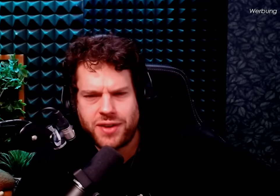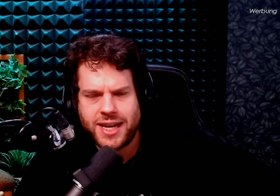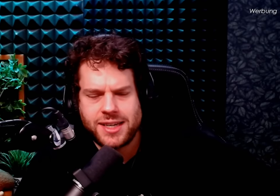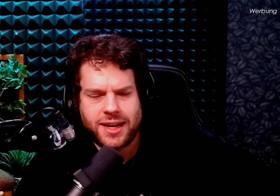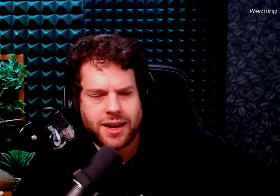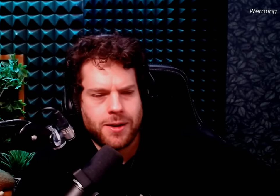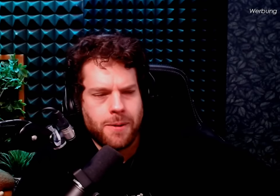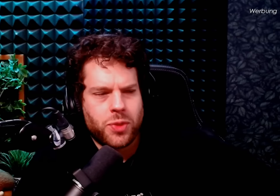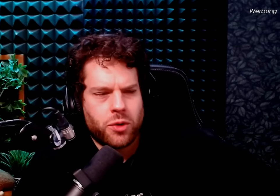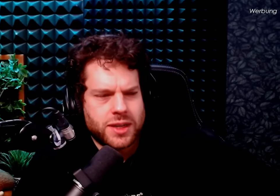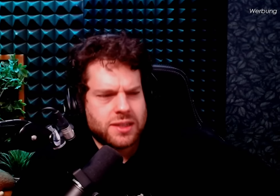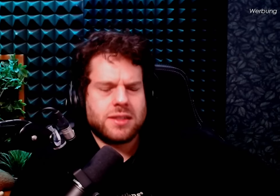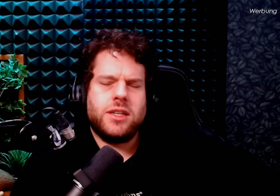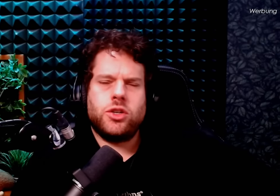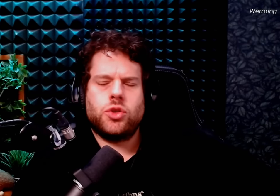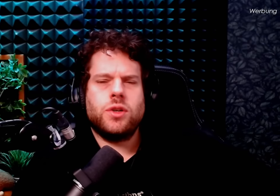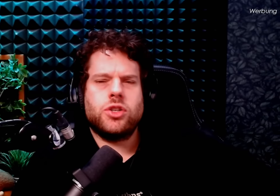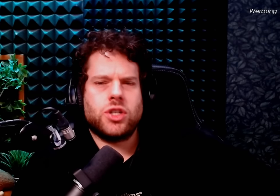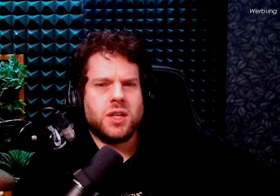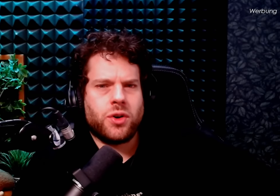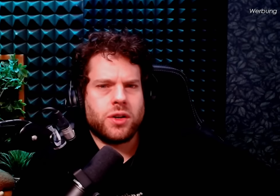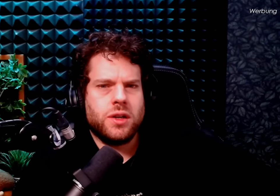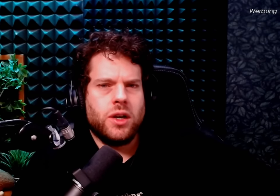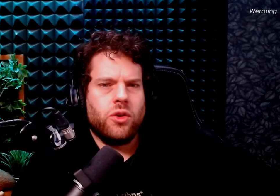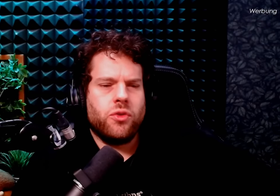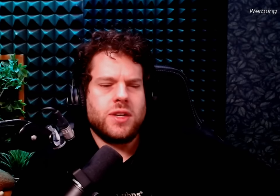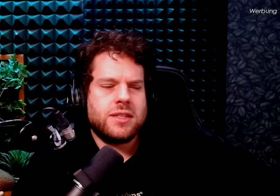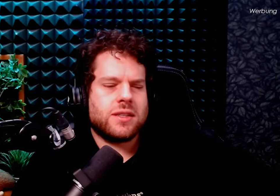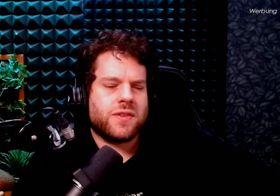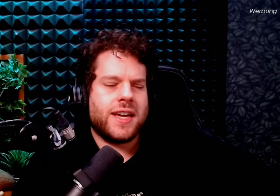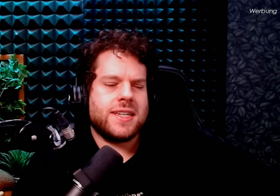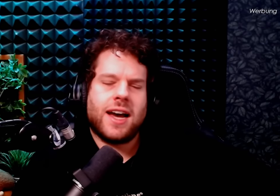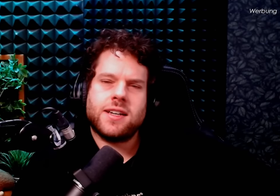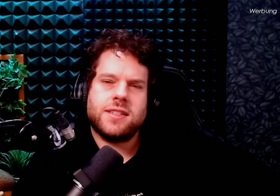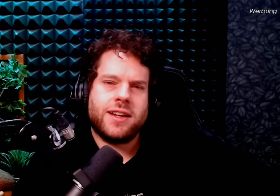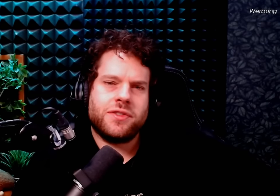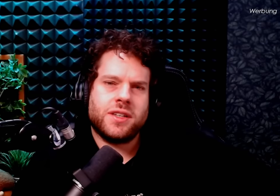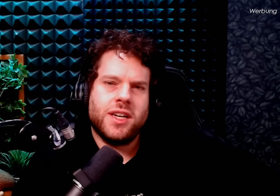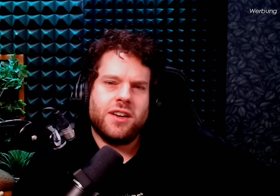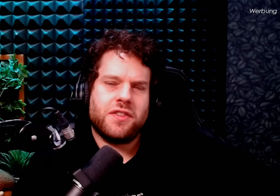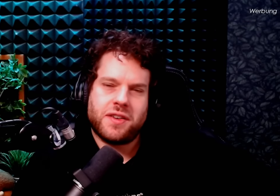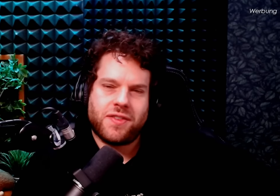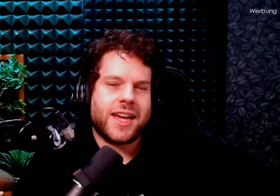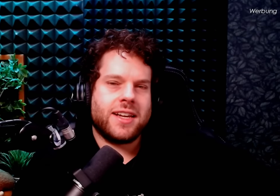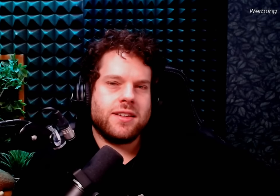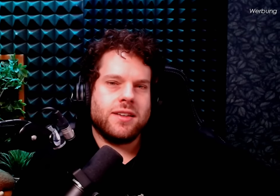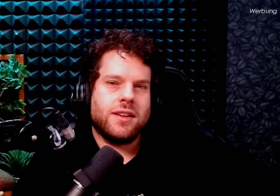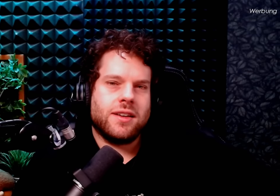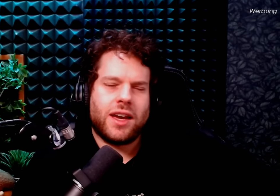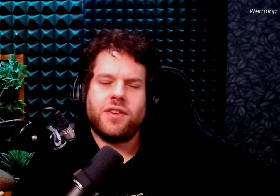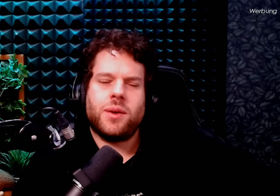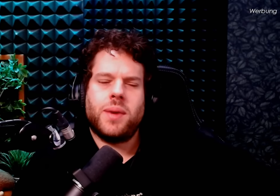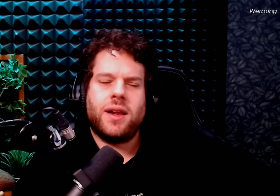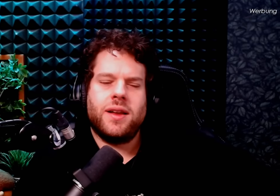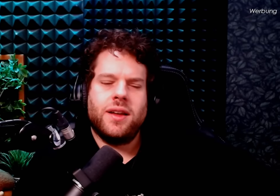Verweilen ein. Und ist das nicht ein schönes Stichwort für diese zweite Jahreshälfte? Verweilen. Einfach mal